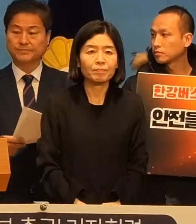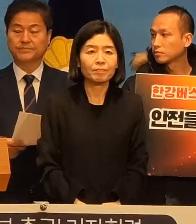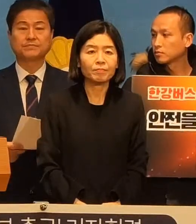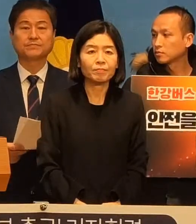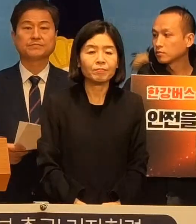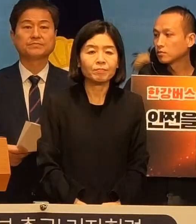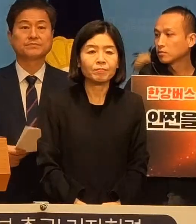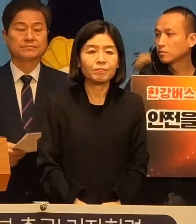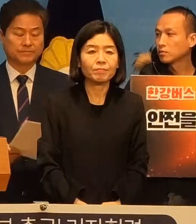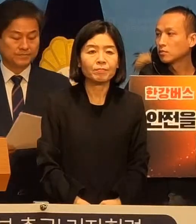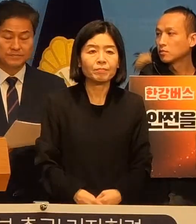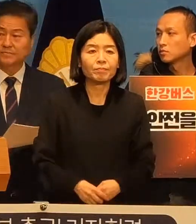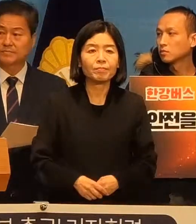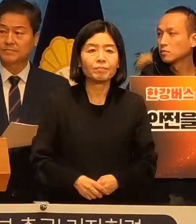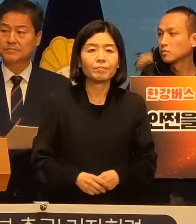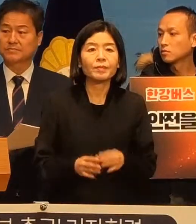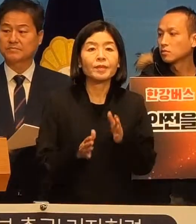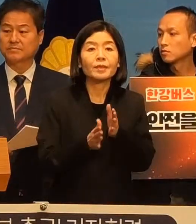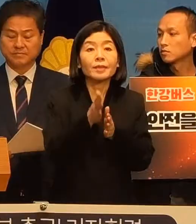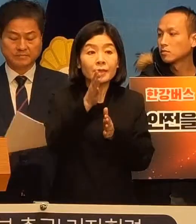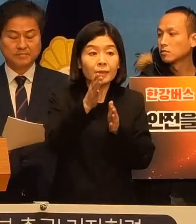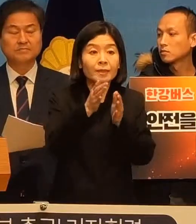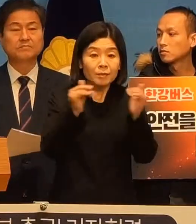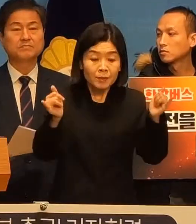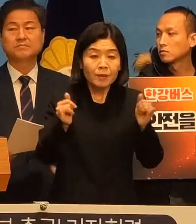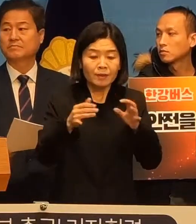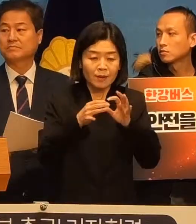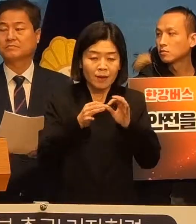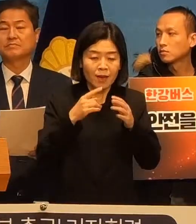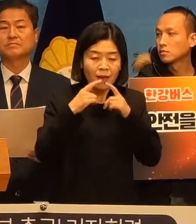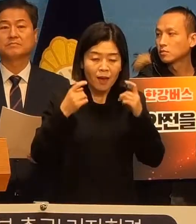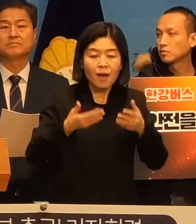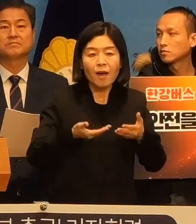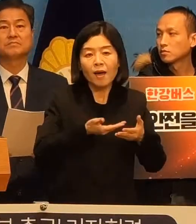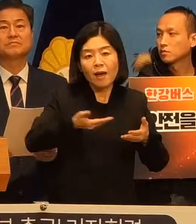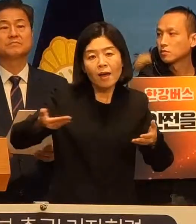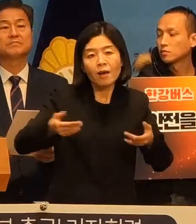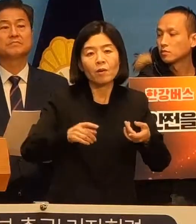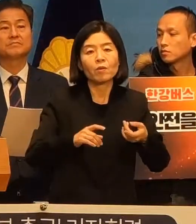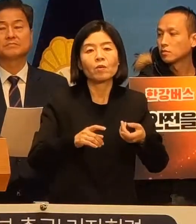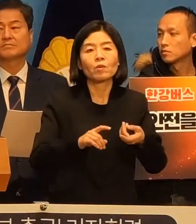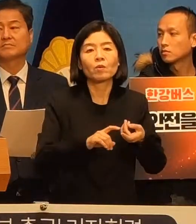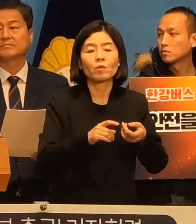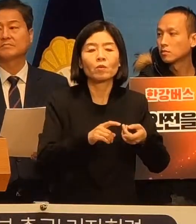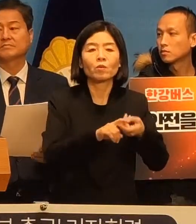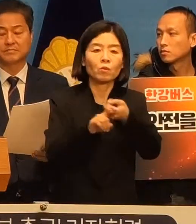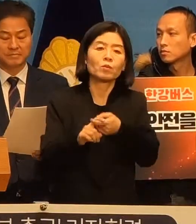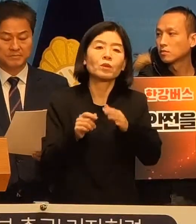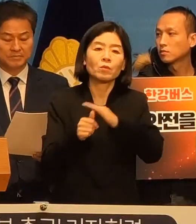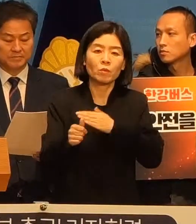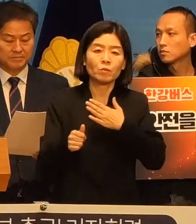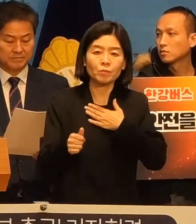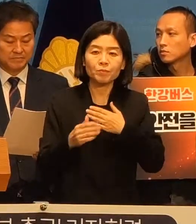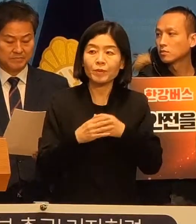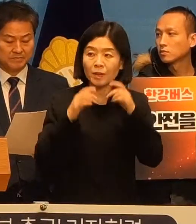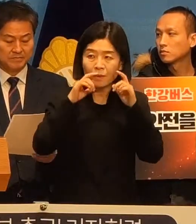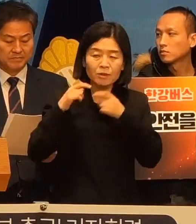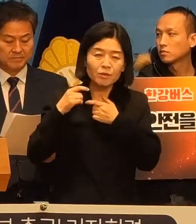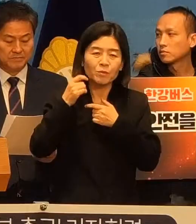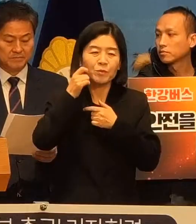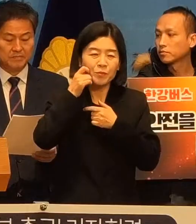네, 시민의 한강 공동대표 염영철입니다. 제가 마스크를 벗지를 못하고